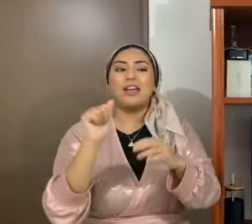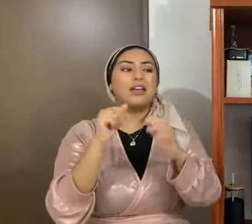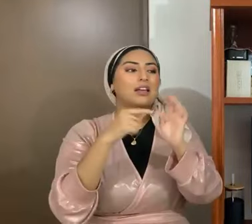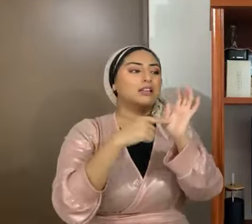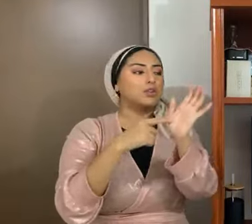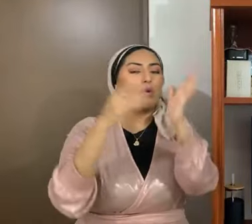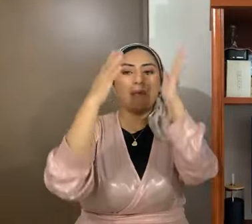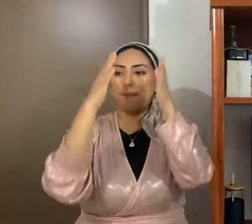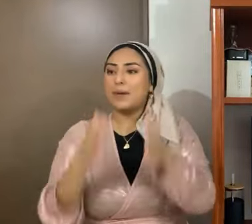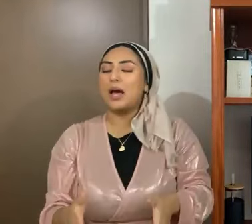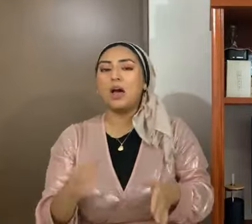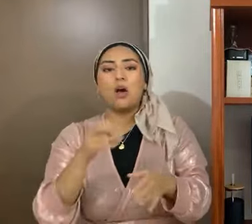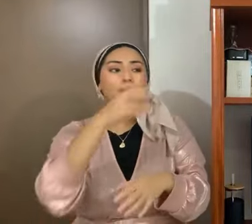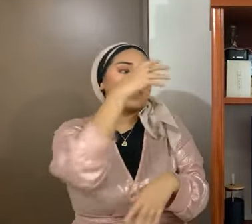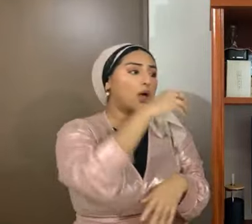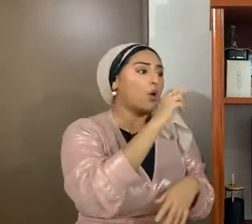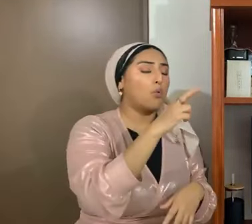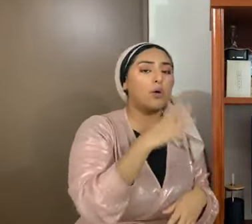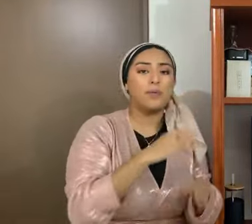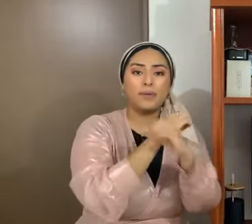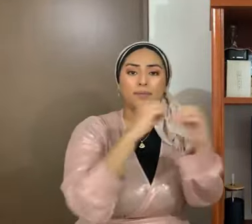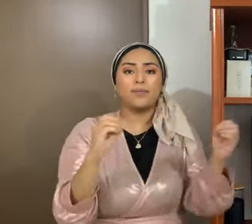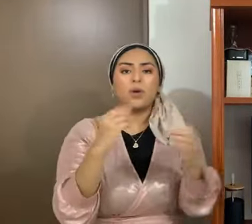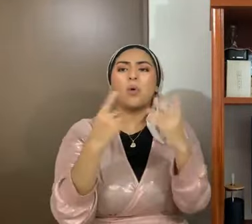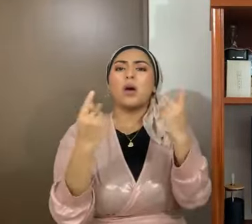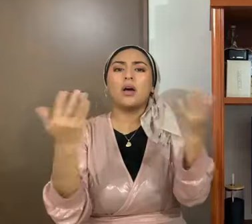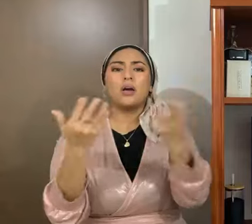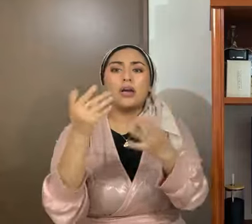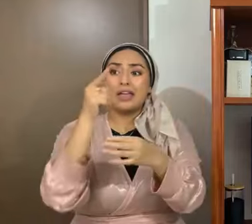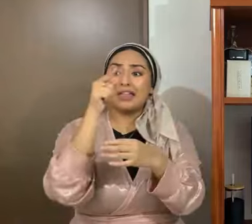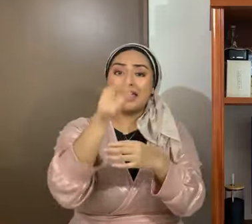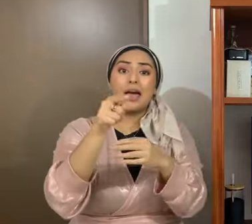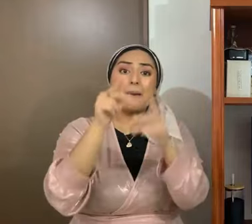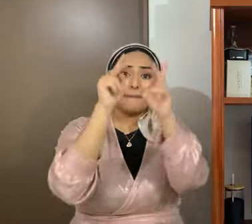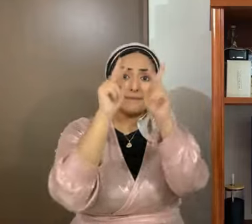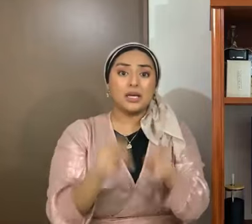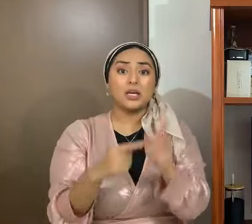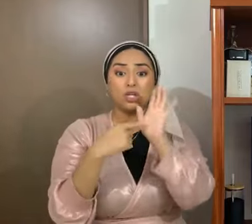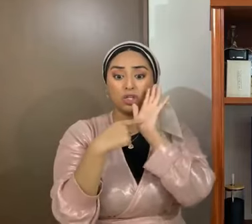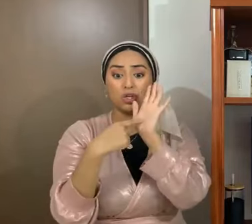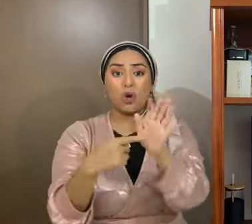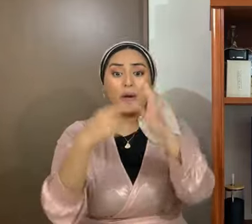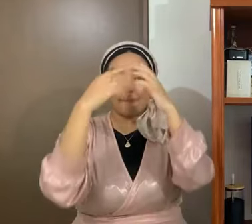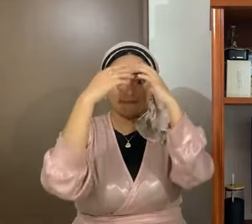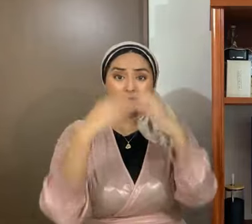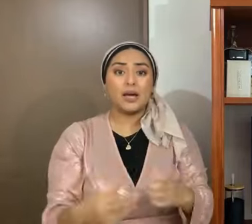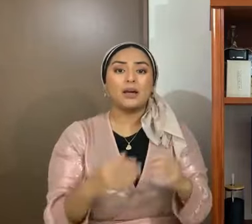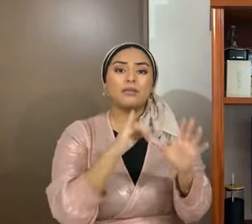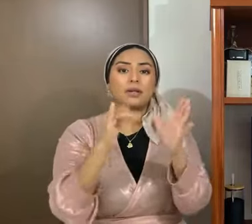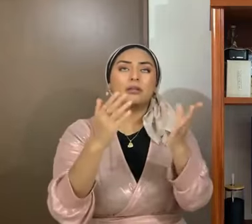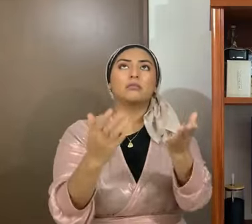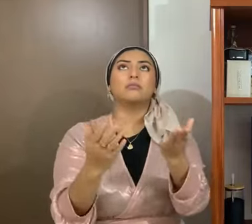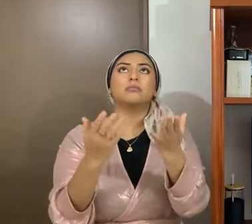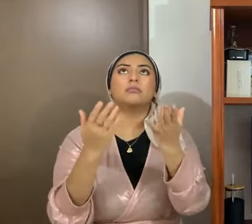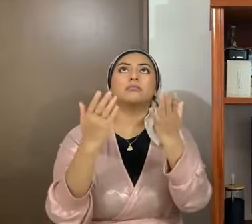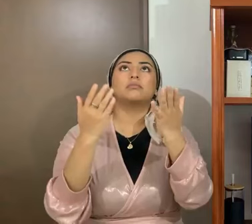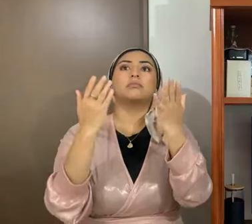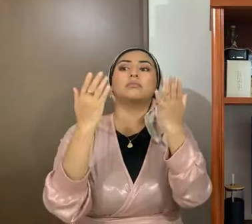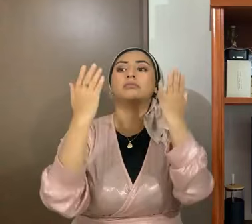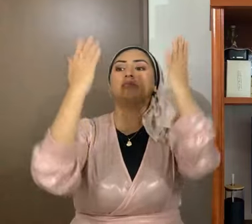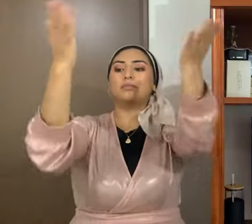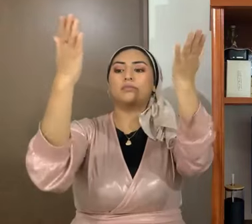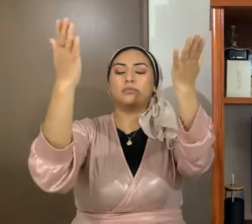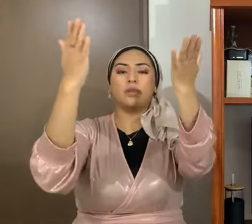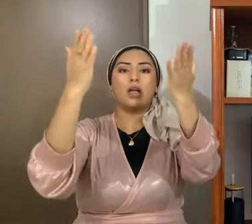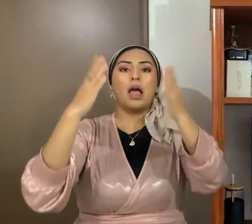el cuerpo, ni hombres ni mujeres, porque lo que hace esa persona al mostrar su cuerpo es ofrecerse, ¿sí?